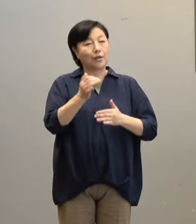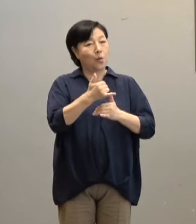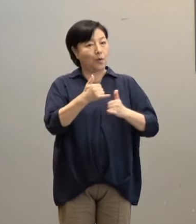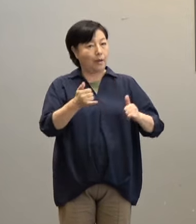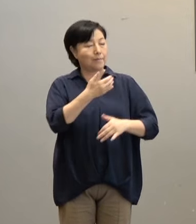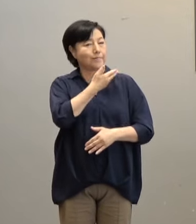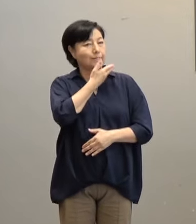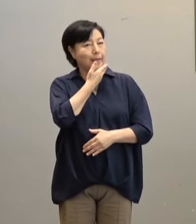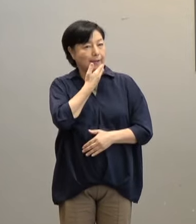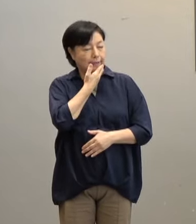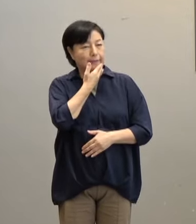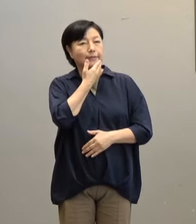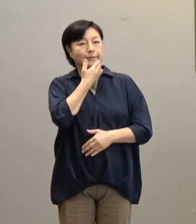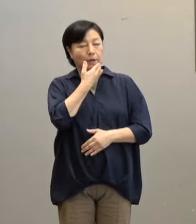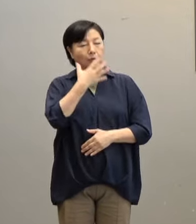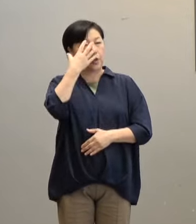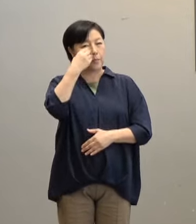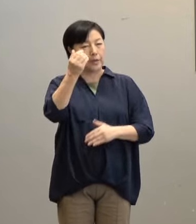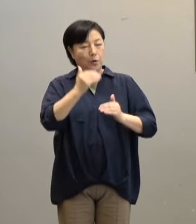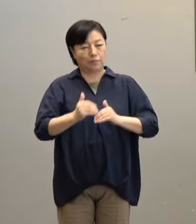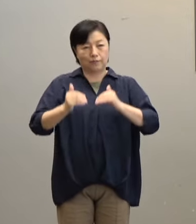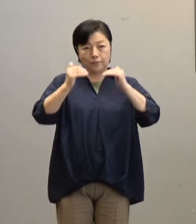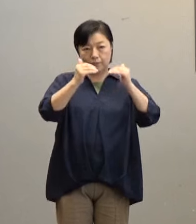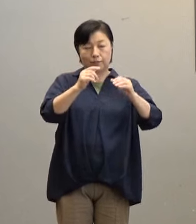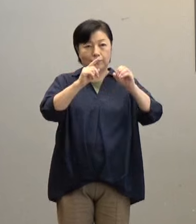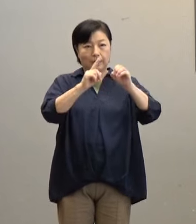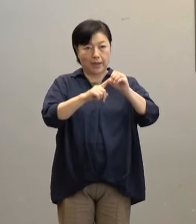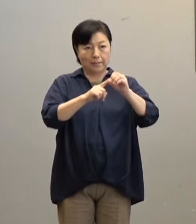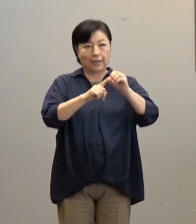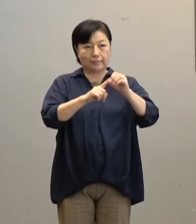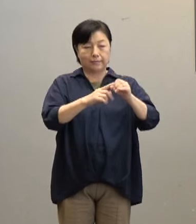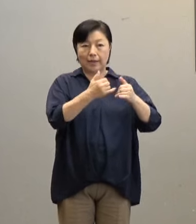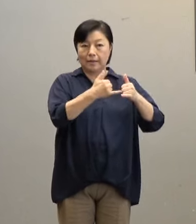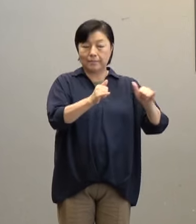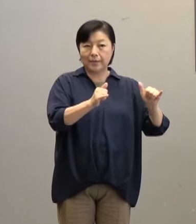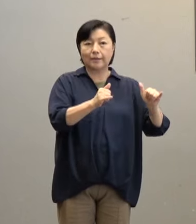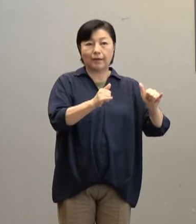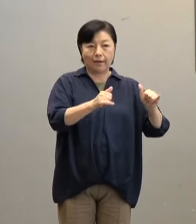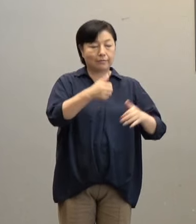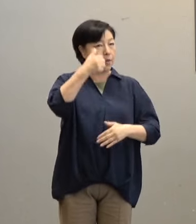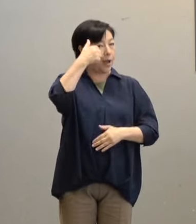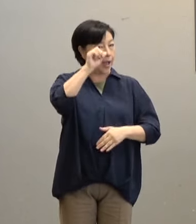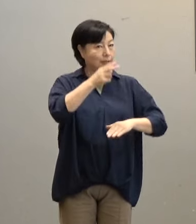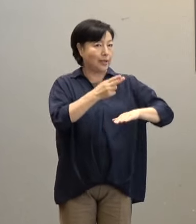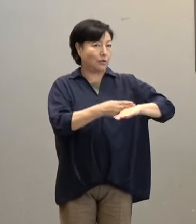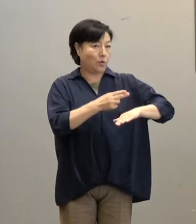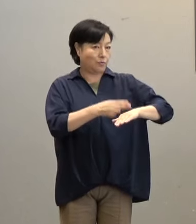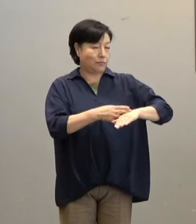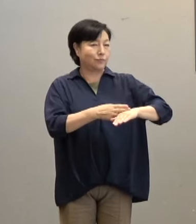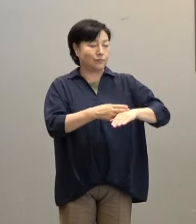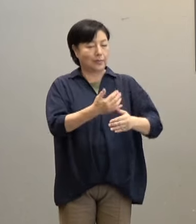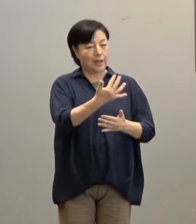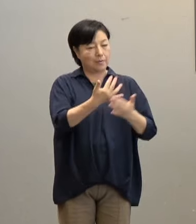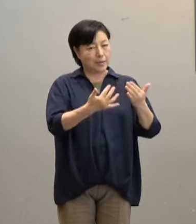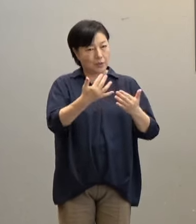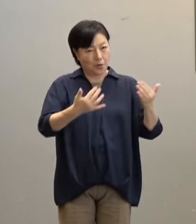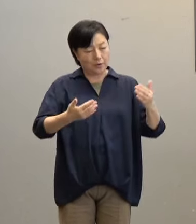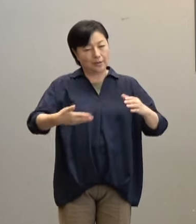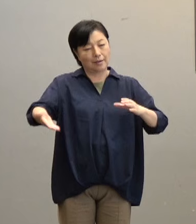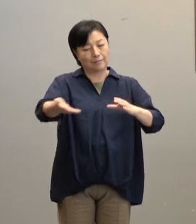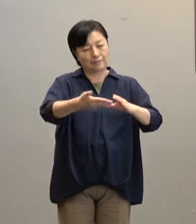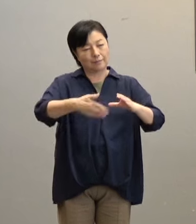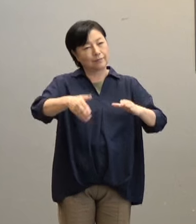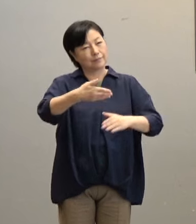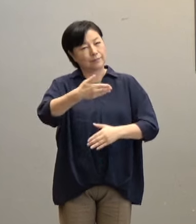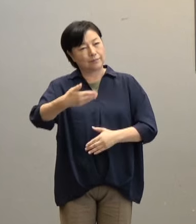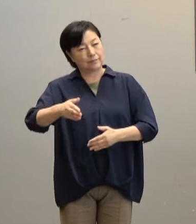さらなる魅力向上を図るために、民間のノウハウやアイデア等を参考に、緑や水辺を生かした飲食施設等